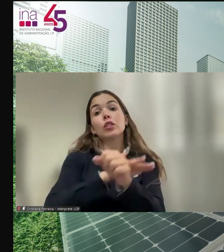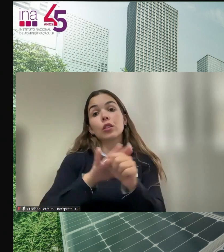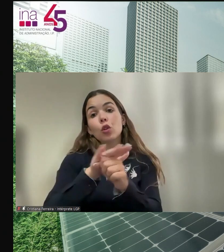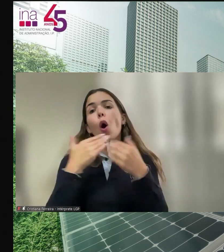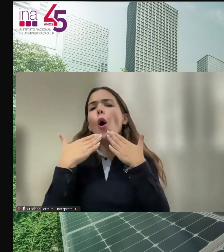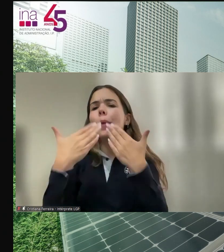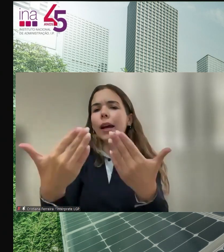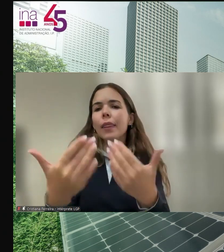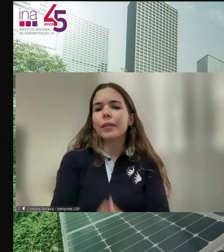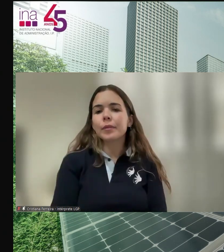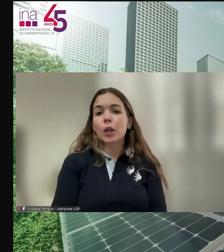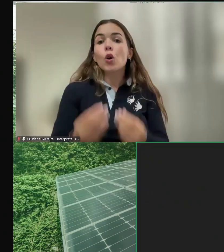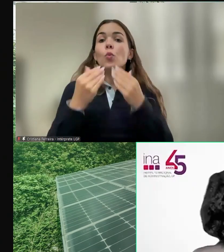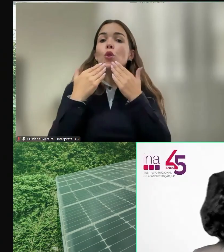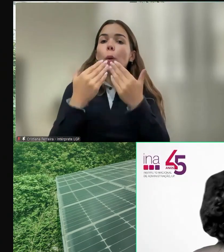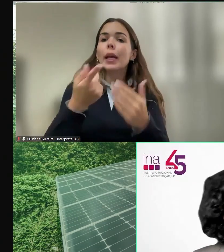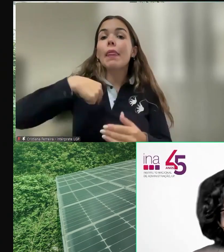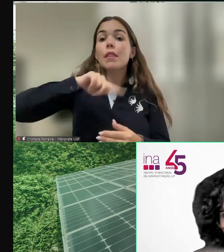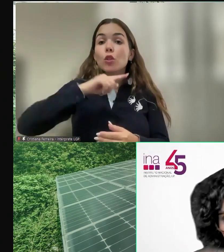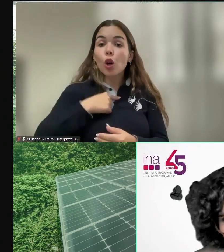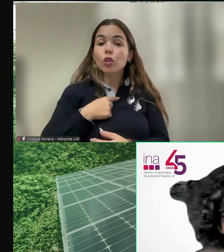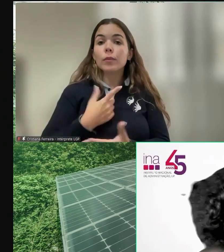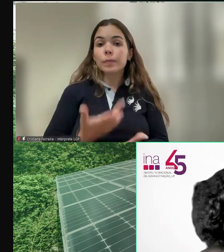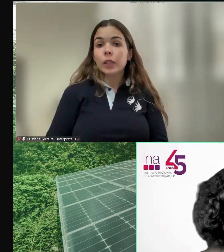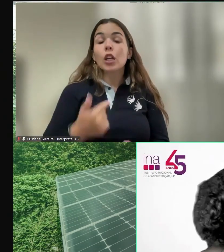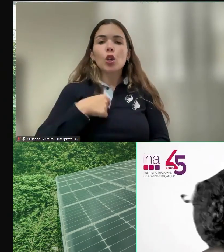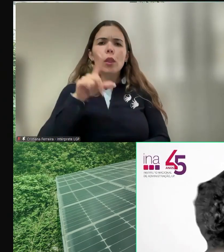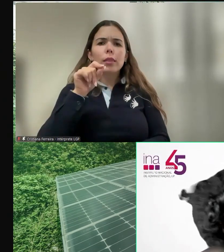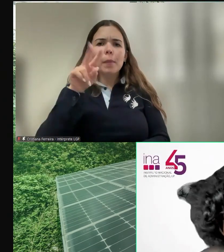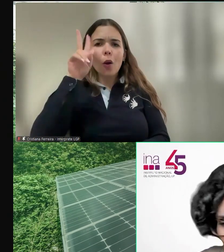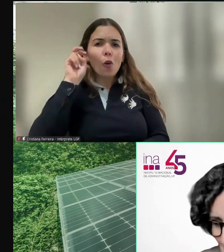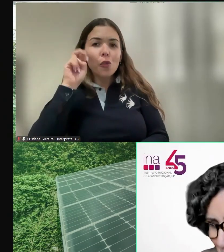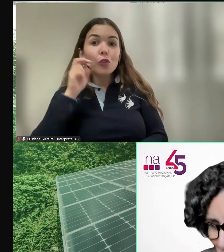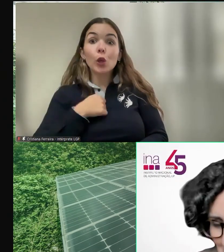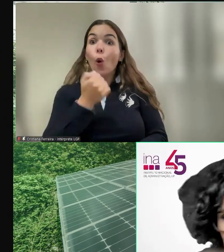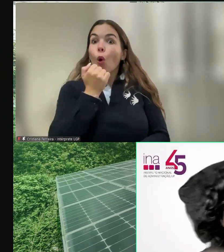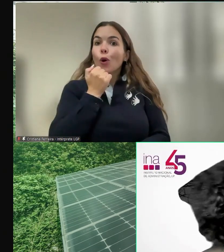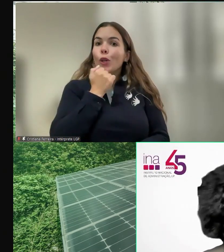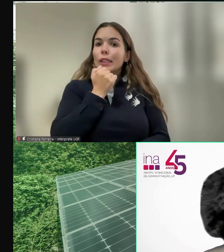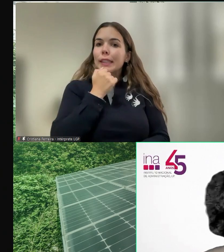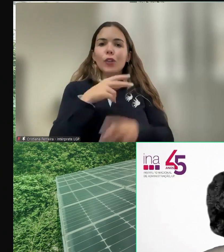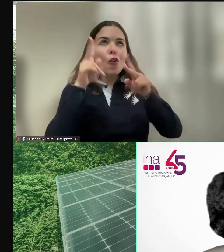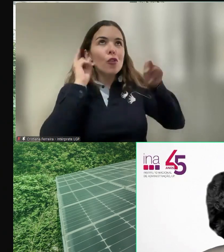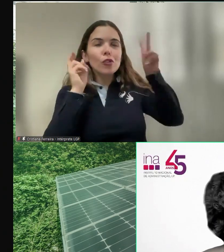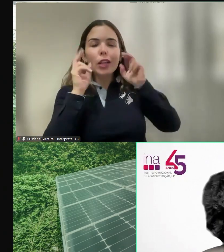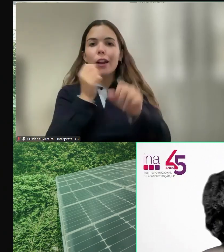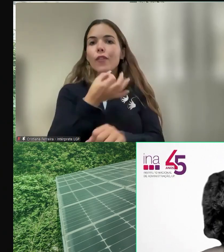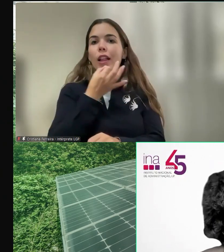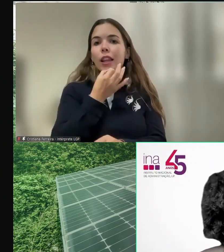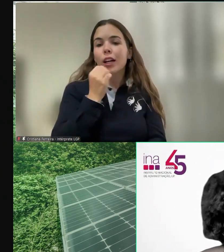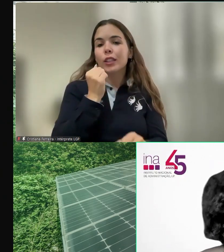Obrigada. Olha, muito obrigada a nós. Eu também estava aqui a ouvi-la, estou toda contente a ouvir-vos a falar destas coisas